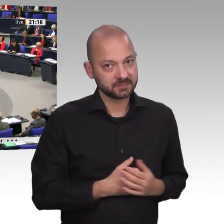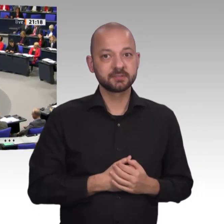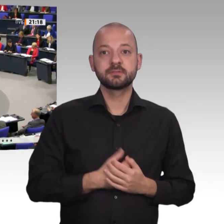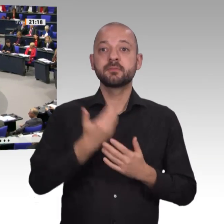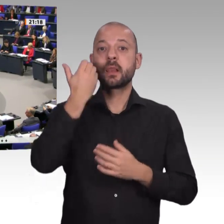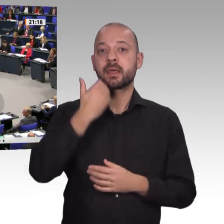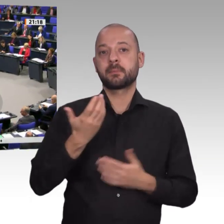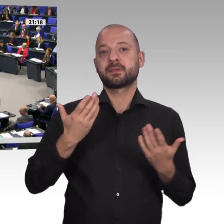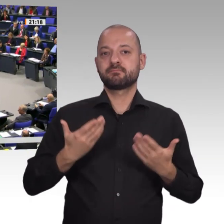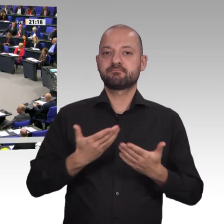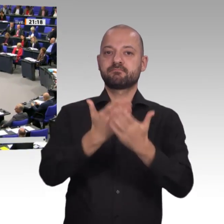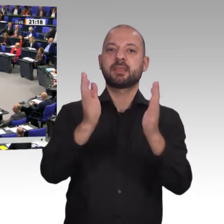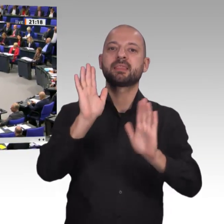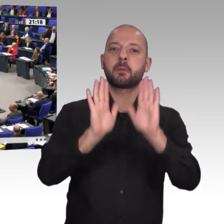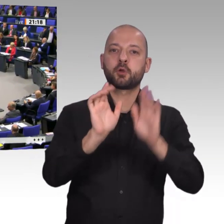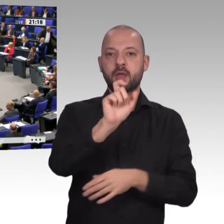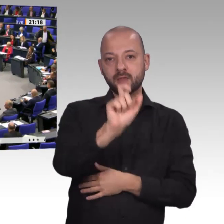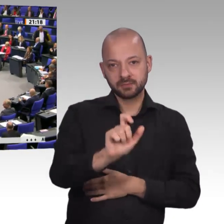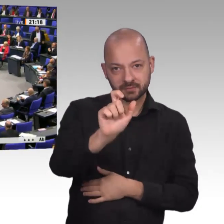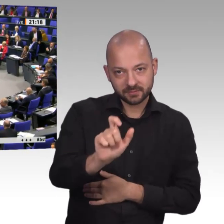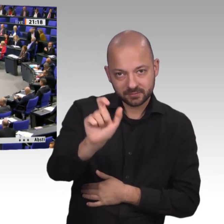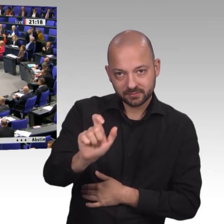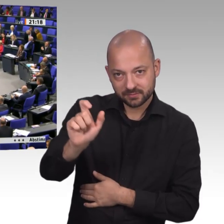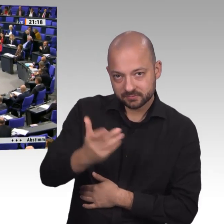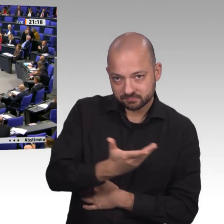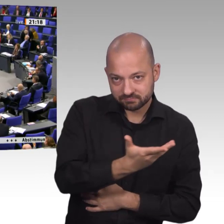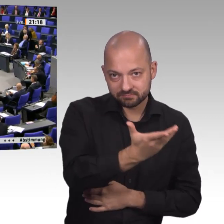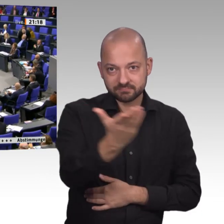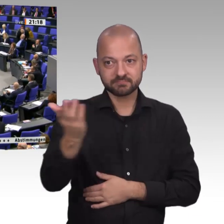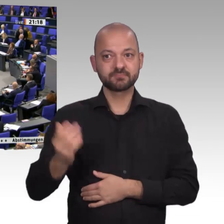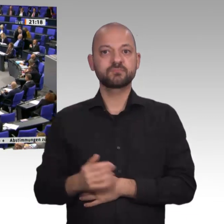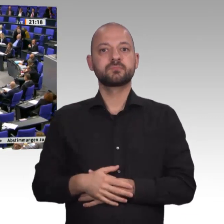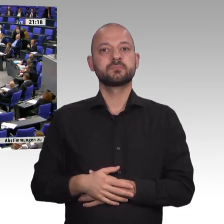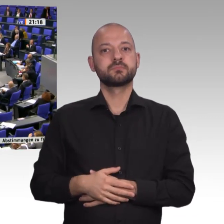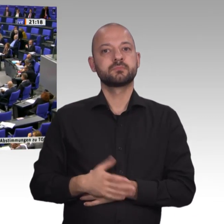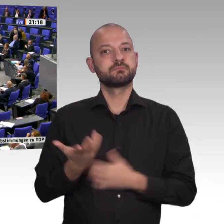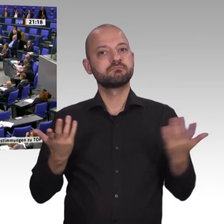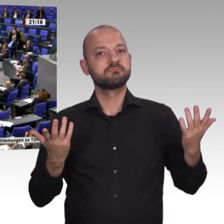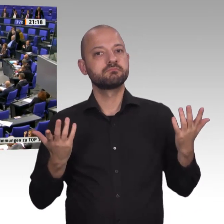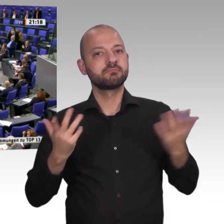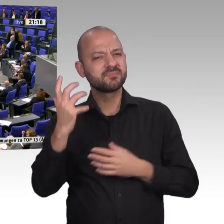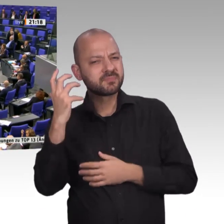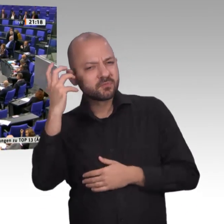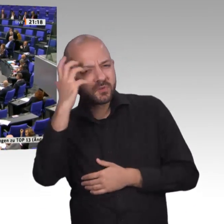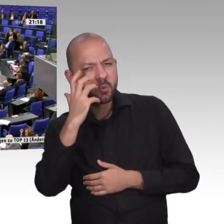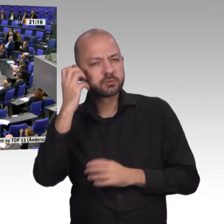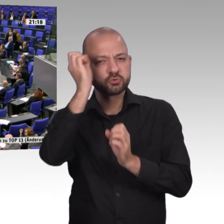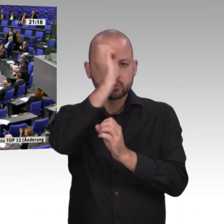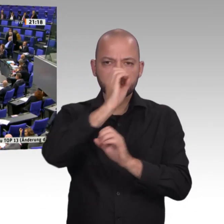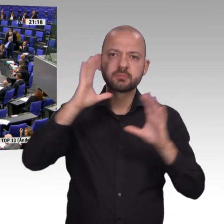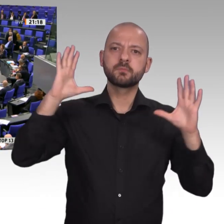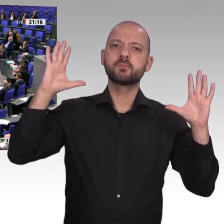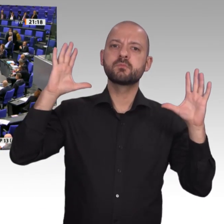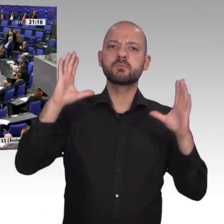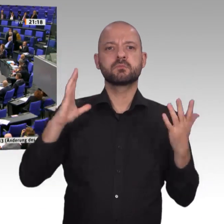einen jungen Menschen, vielleicht 25 Jahre alt, der zur Bundesagentur für Arbeit geht mit der Bitte, ich möchte in einem ganz